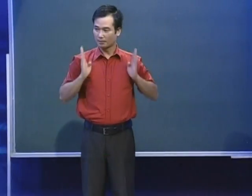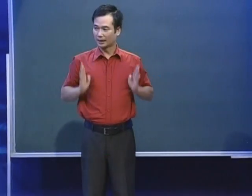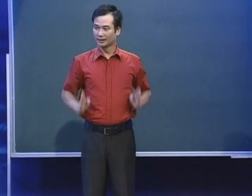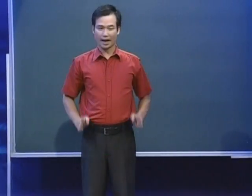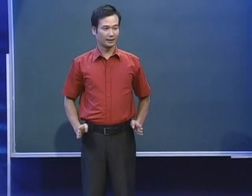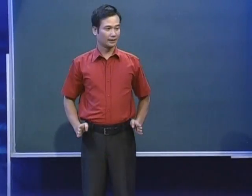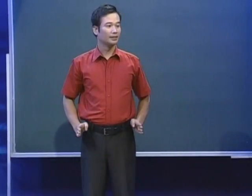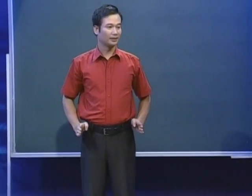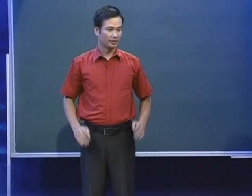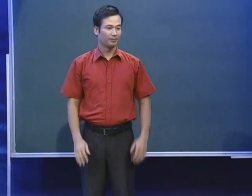nhé.